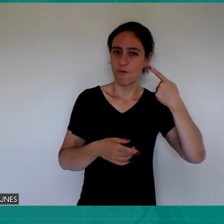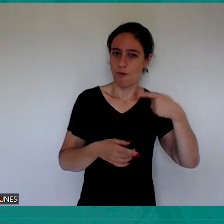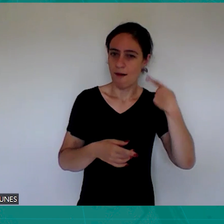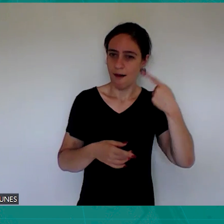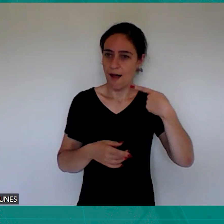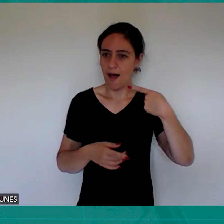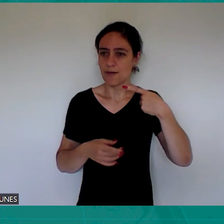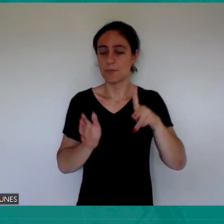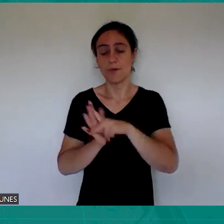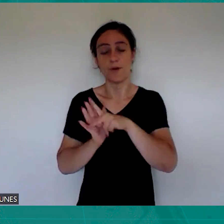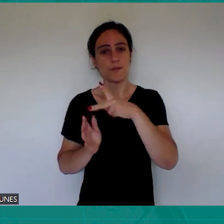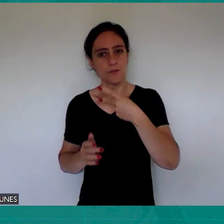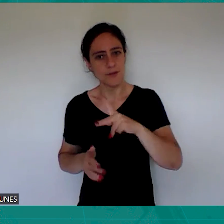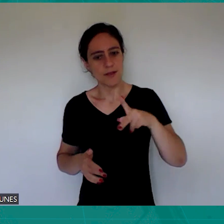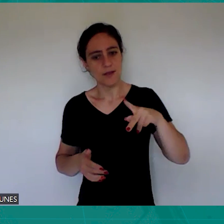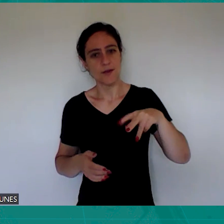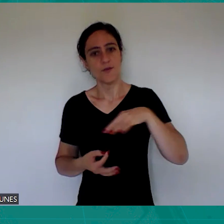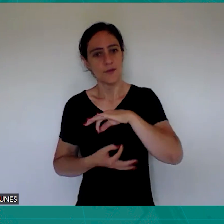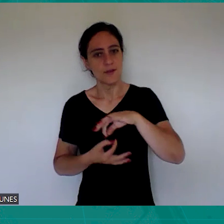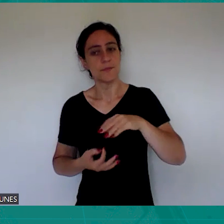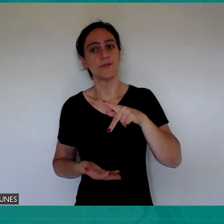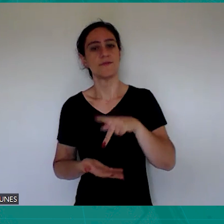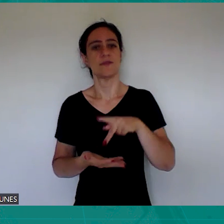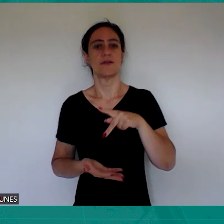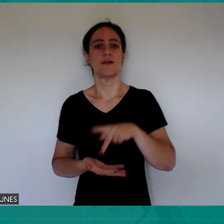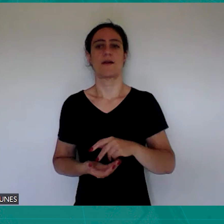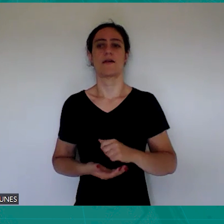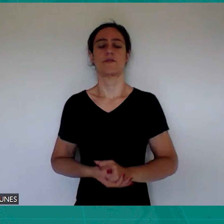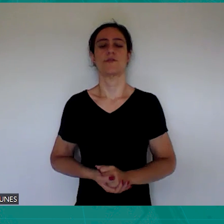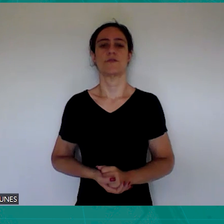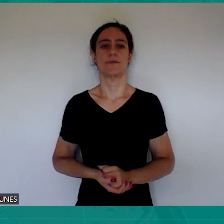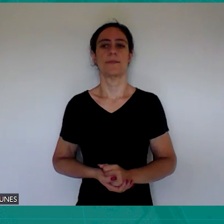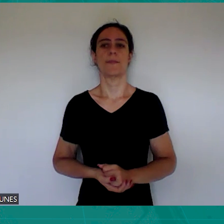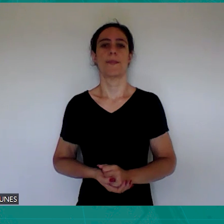Espírito da verdade. Ele quer